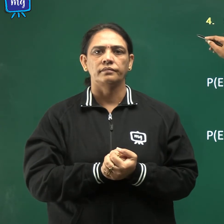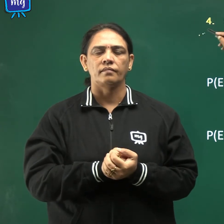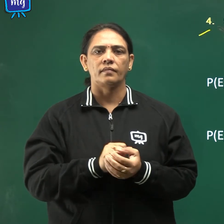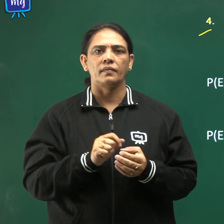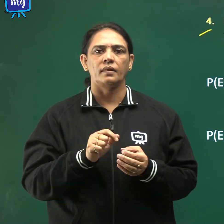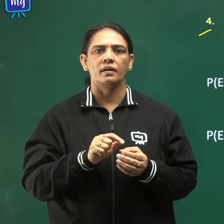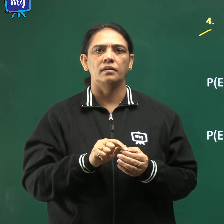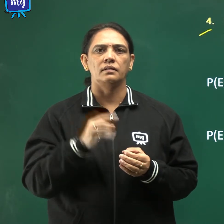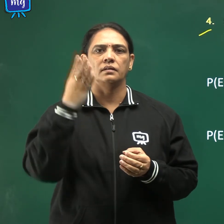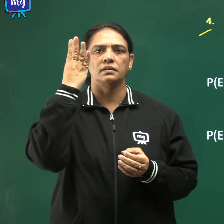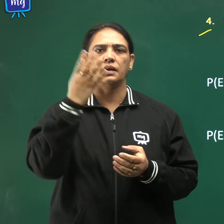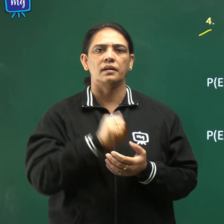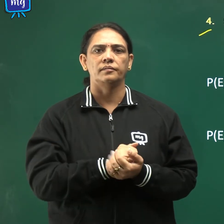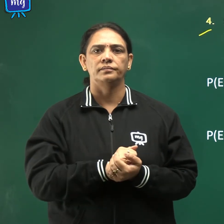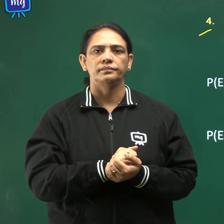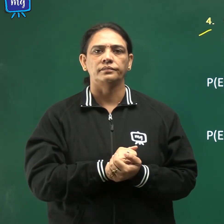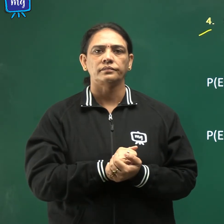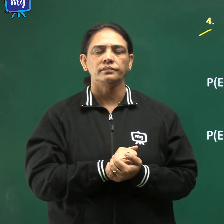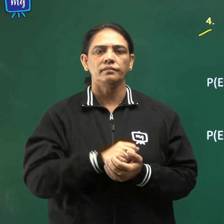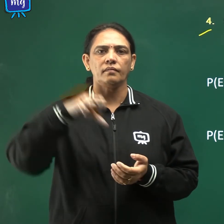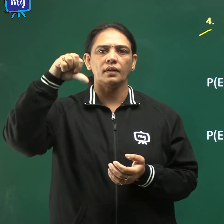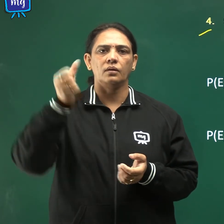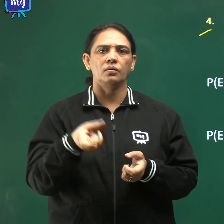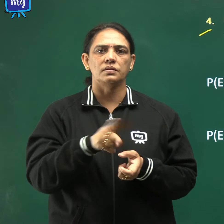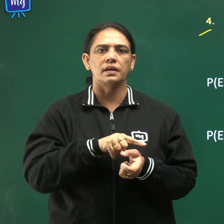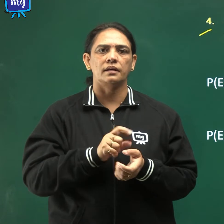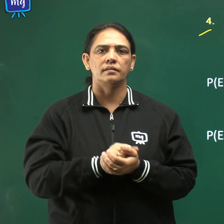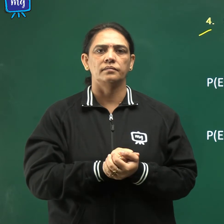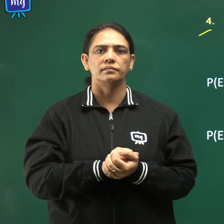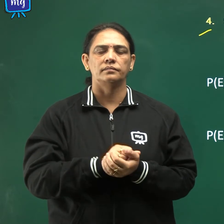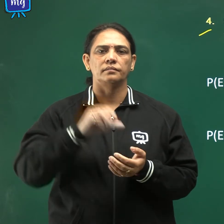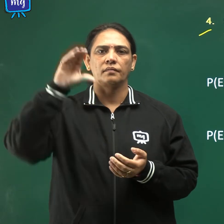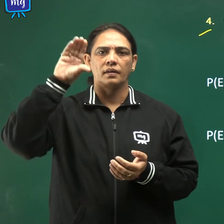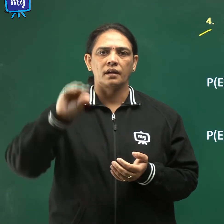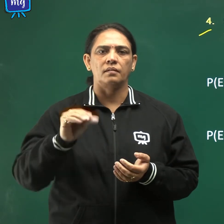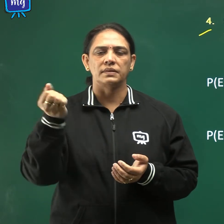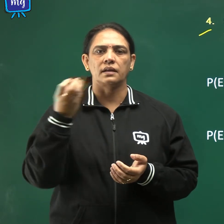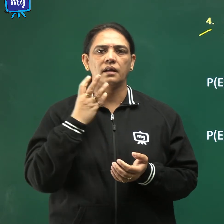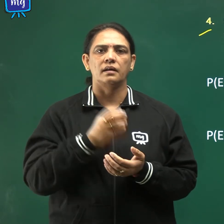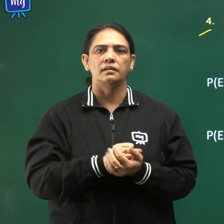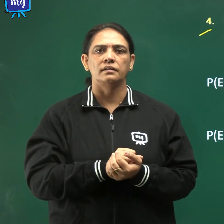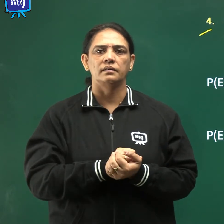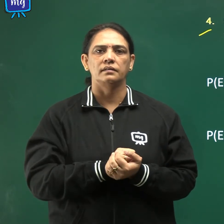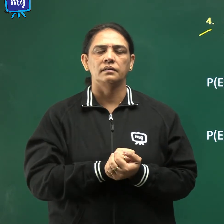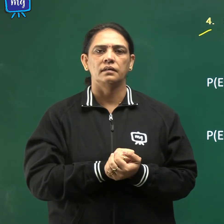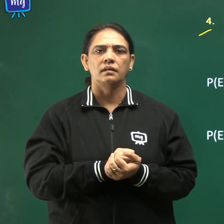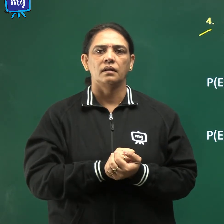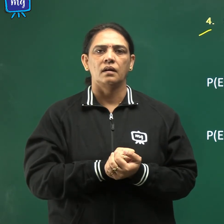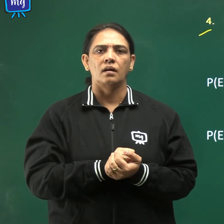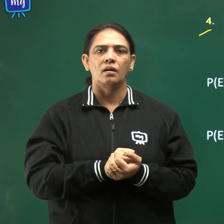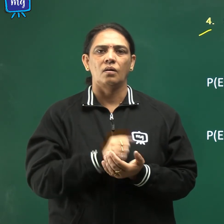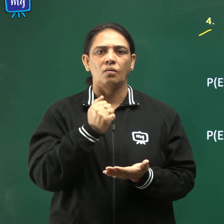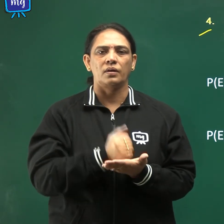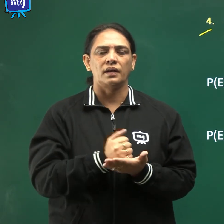तथा में नौ से कि चोटी संख्या होने की